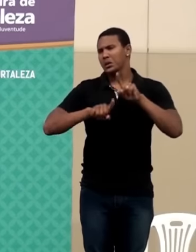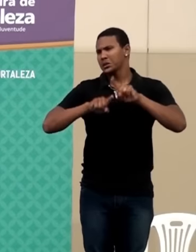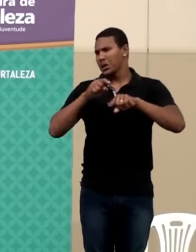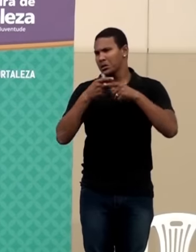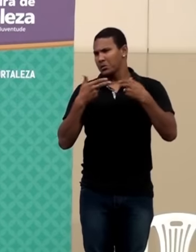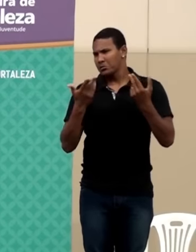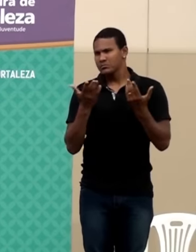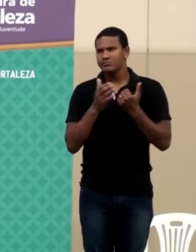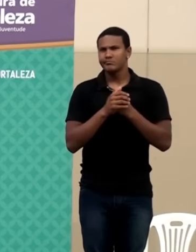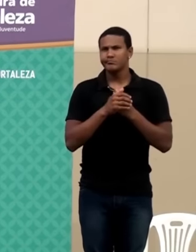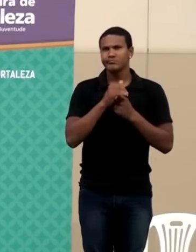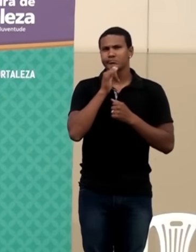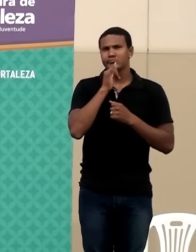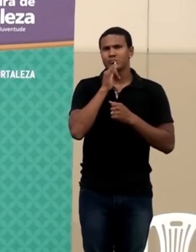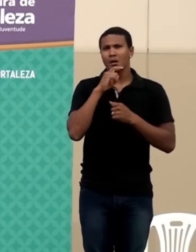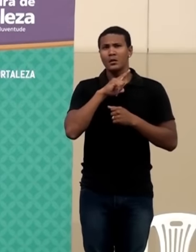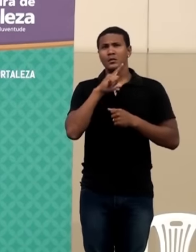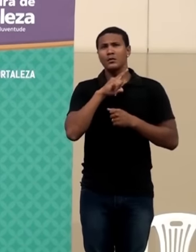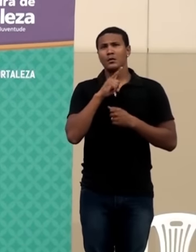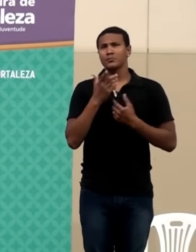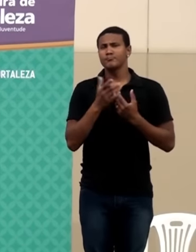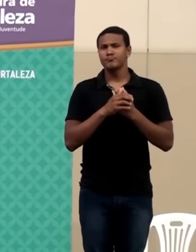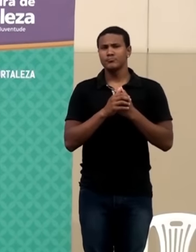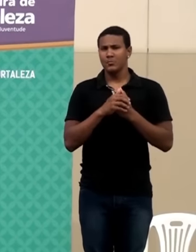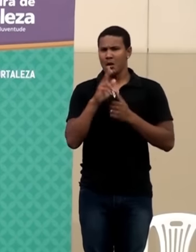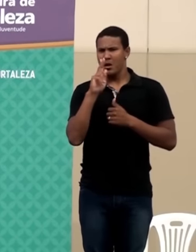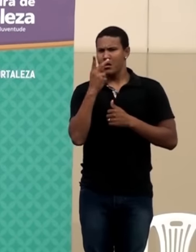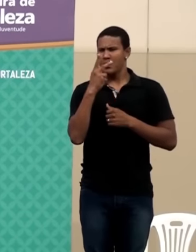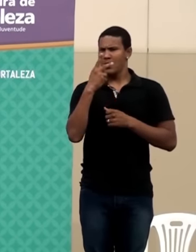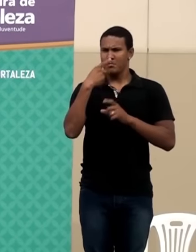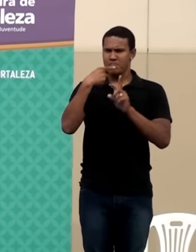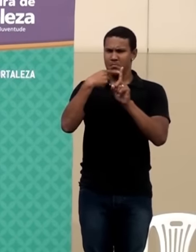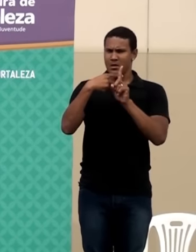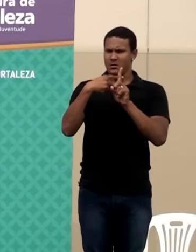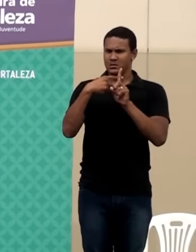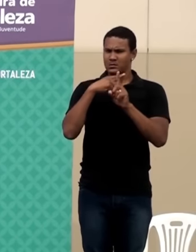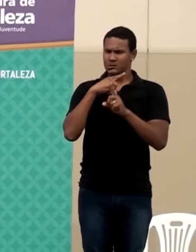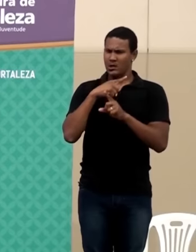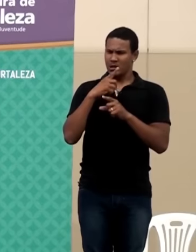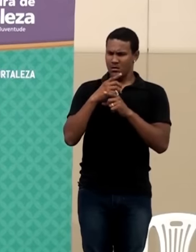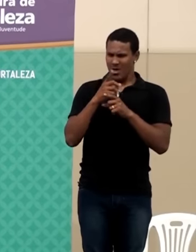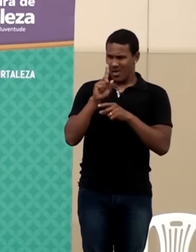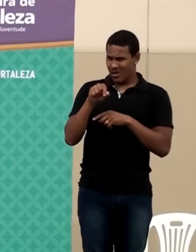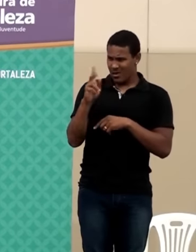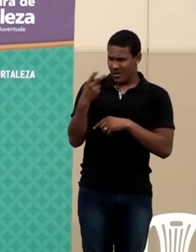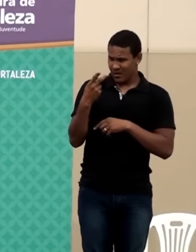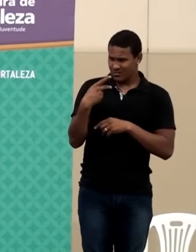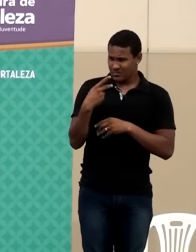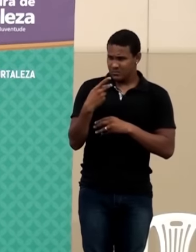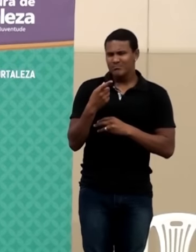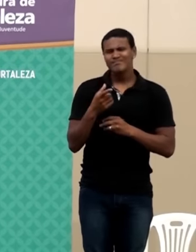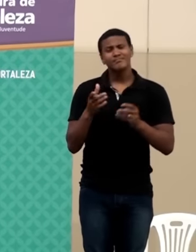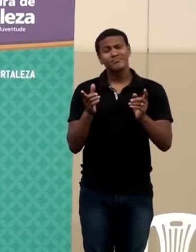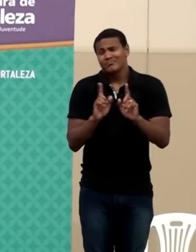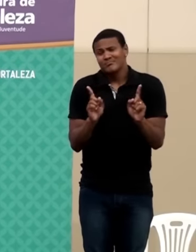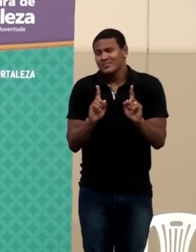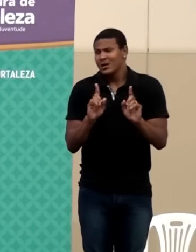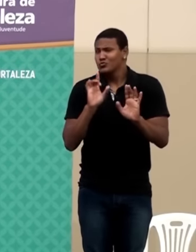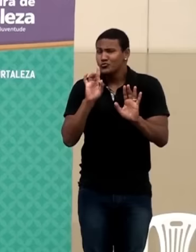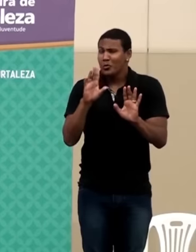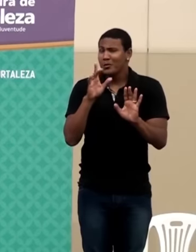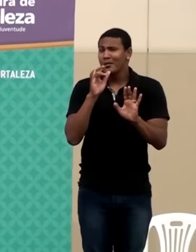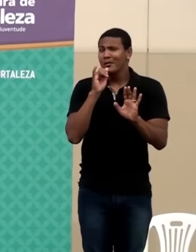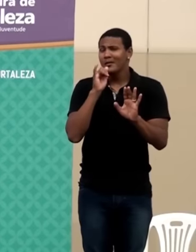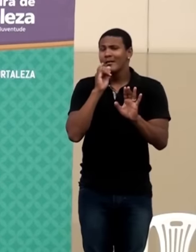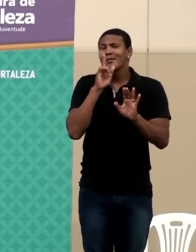que ainda se mostra o íon H+. Isso é considerado errado? Não é considerado errado, só não é o conceito mais